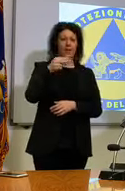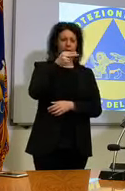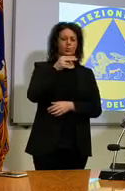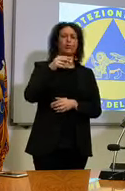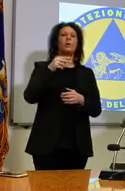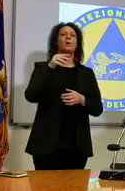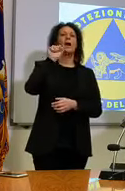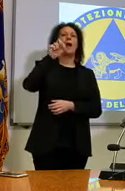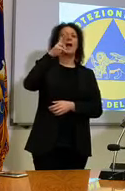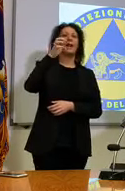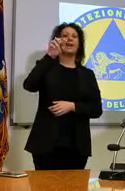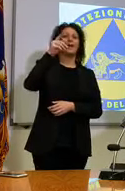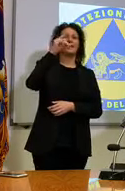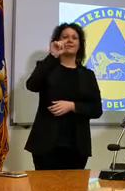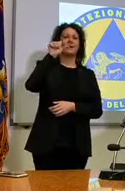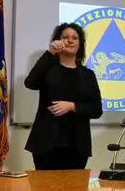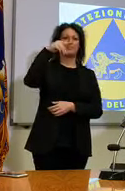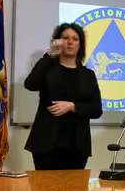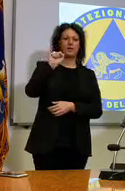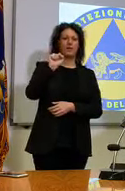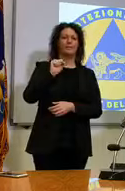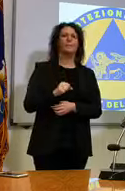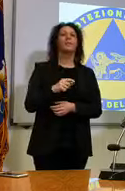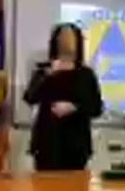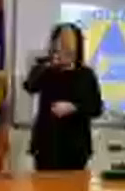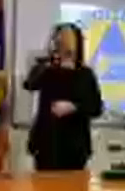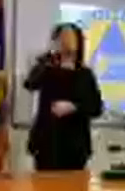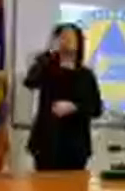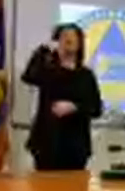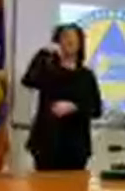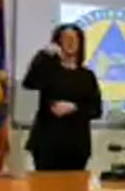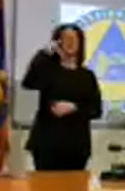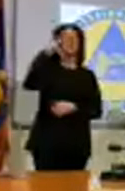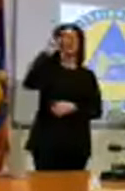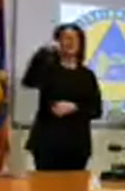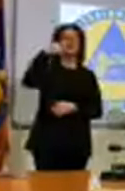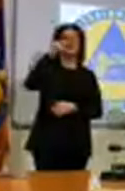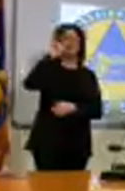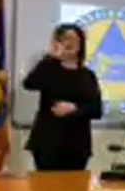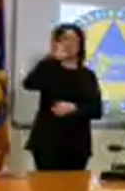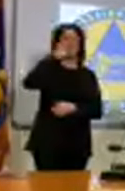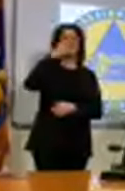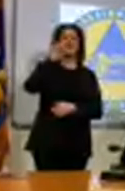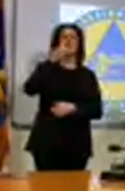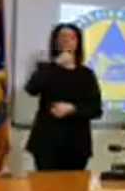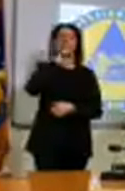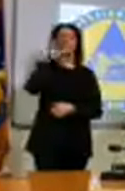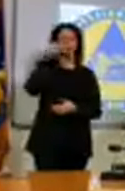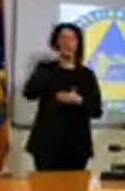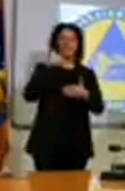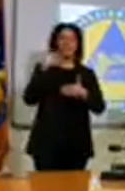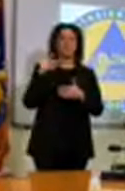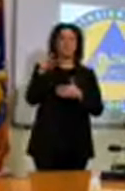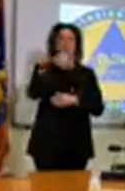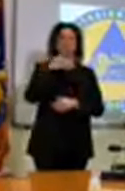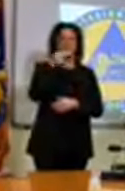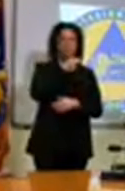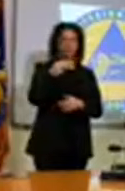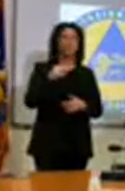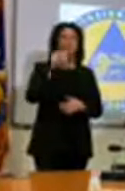Arredo Eventi SPA, 150.000 euro Fincantieri, e poi OVS 100.000 euro,